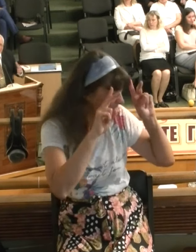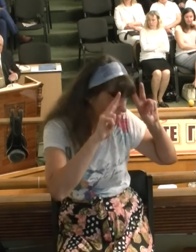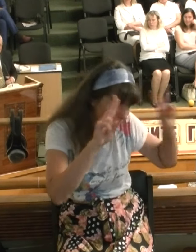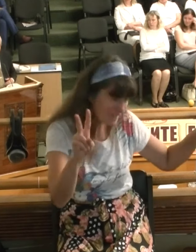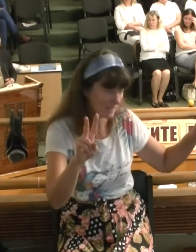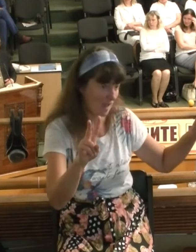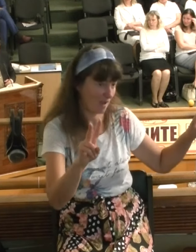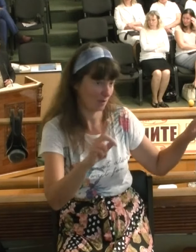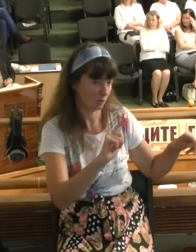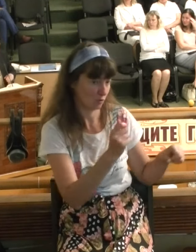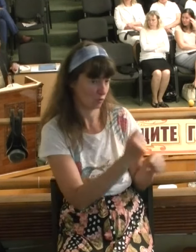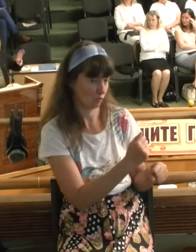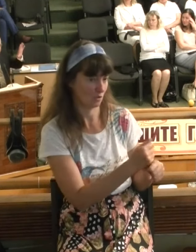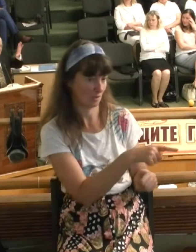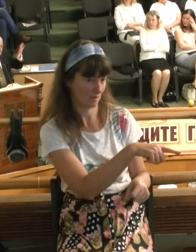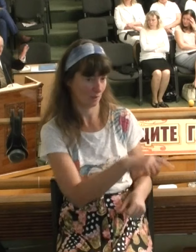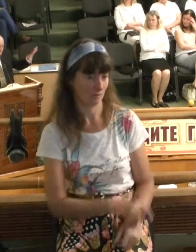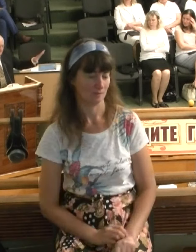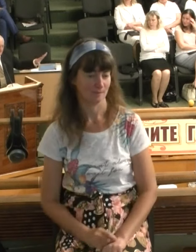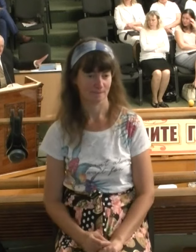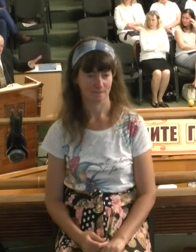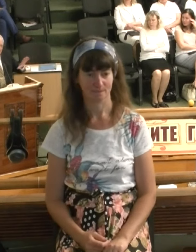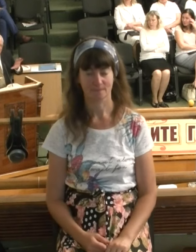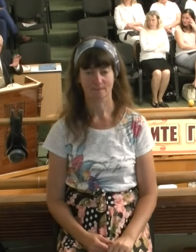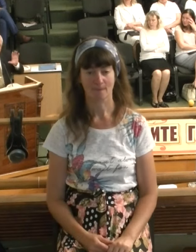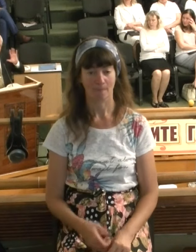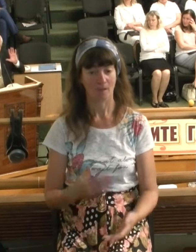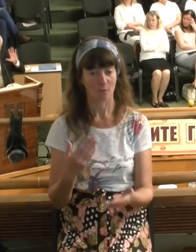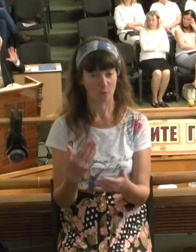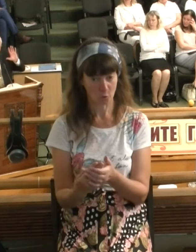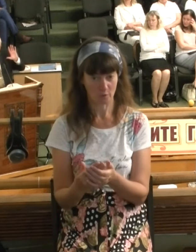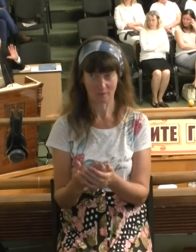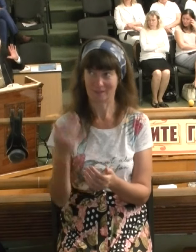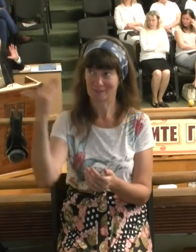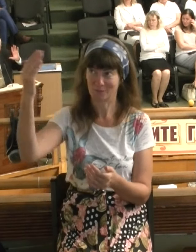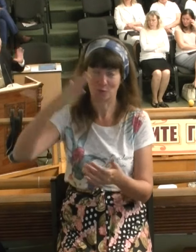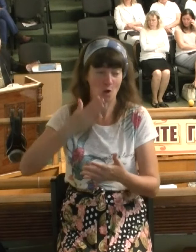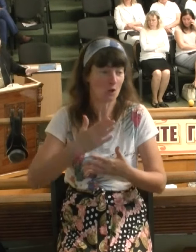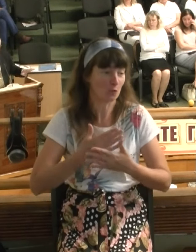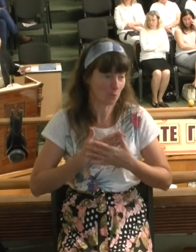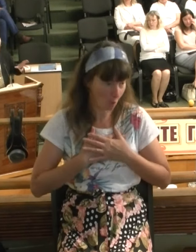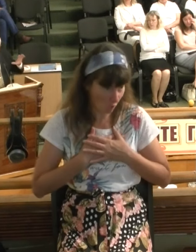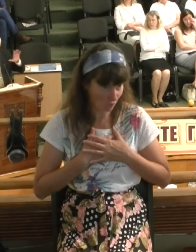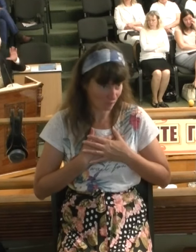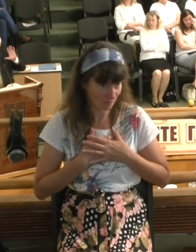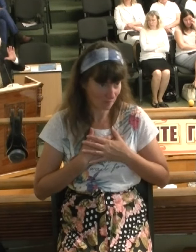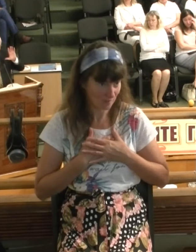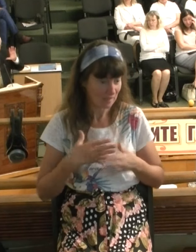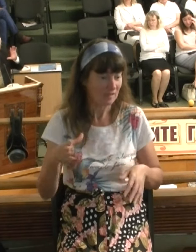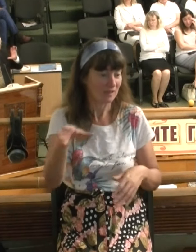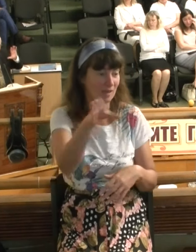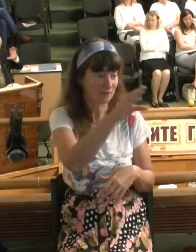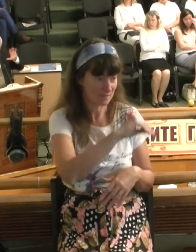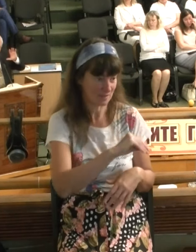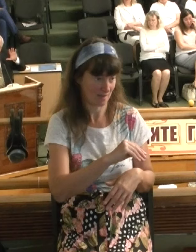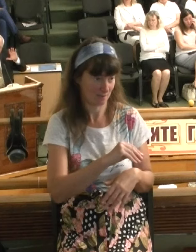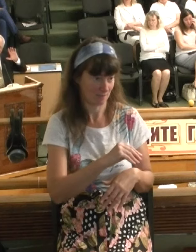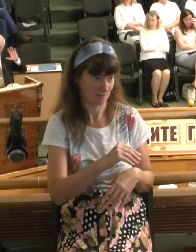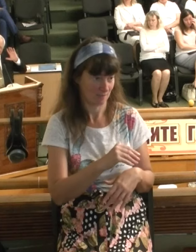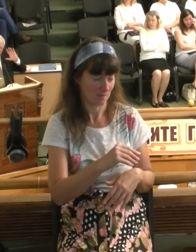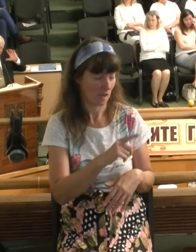Его любовь к нам. Любовь к тем, кто распинал, любовь к тем, кто предупреждал, любовь к тем, которые